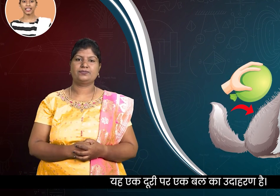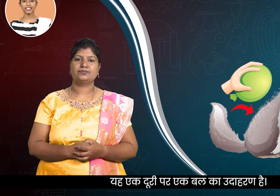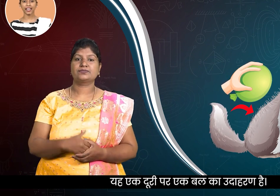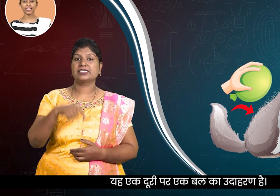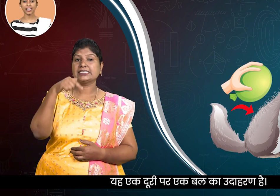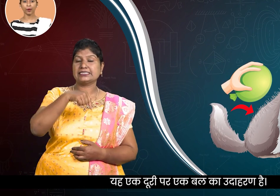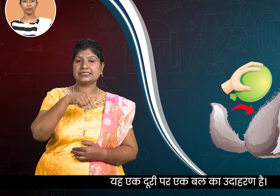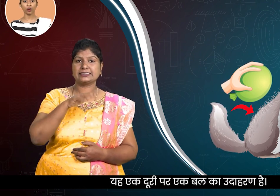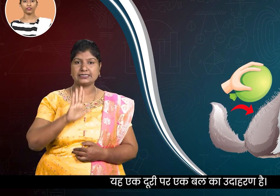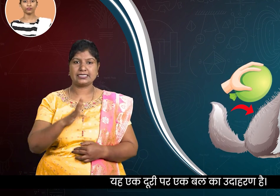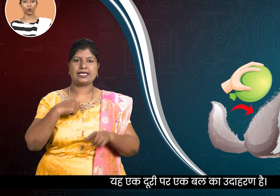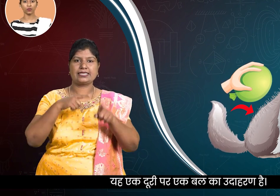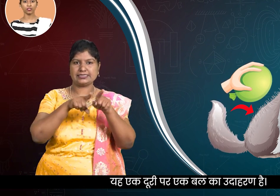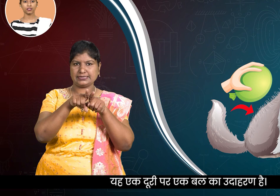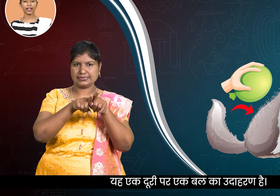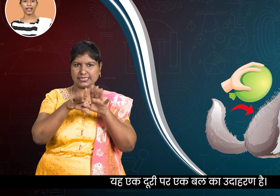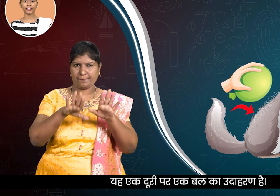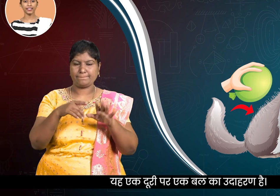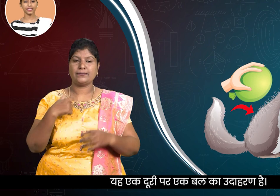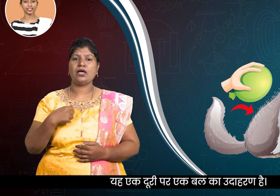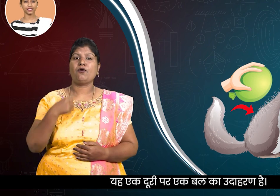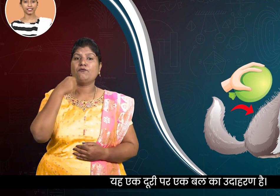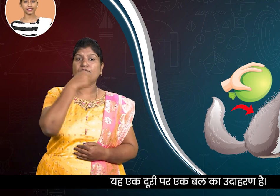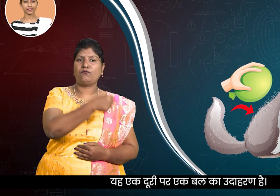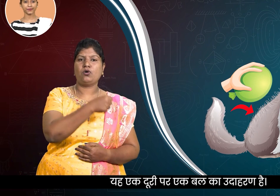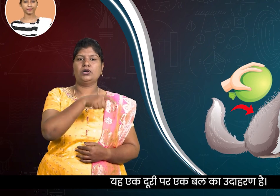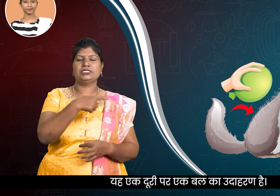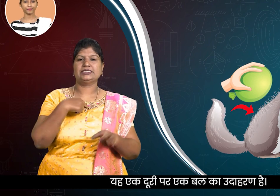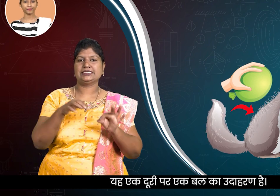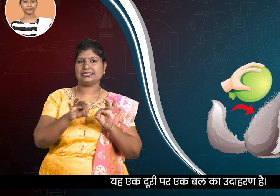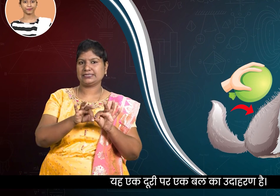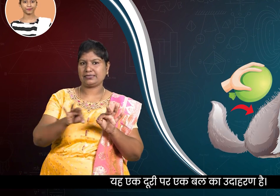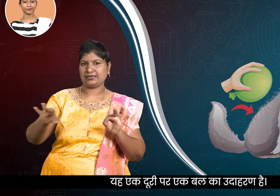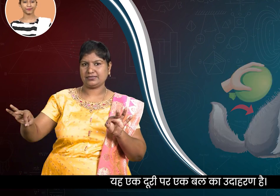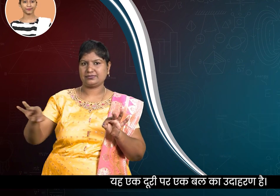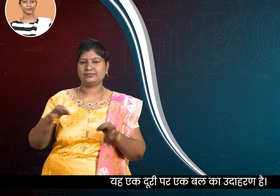ये एक दूरी पर एक बल का उदाहरण है।